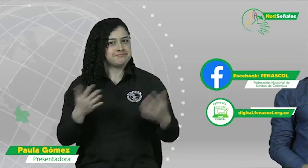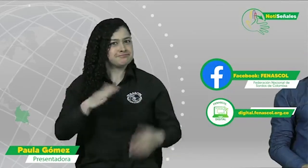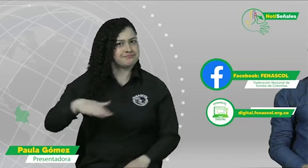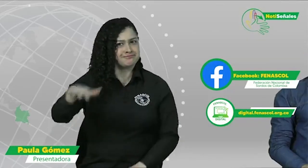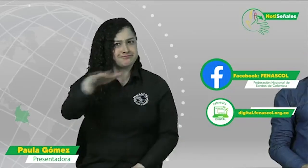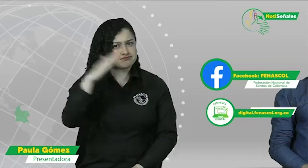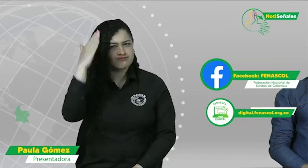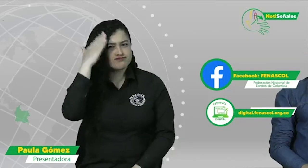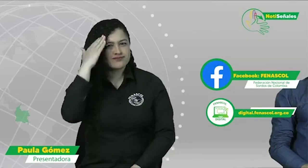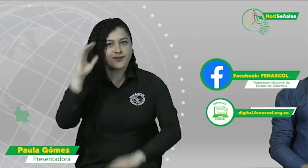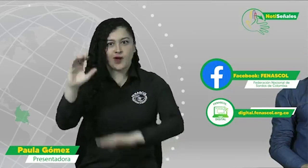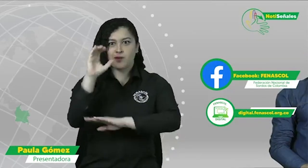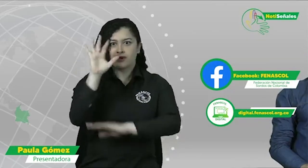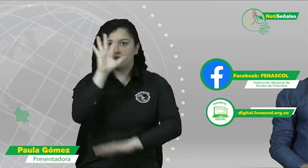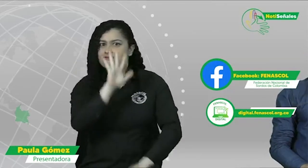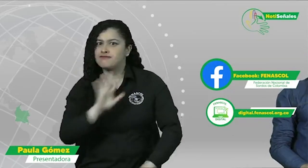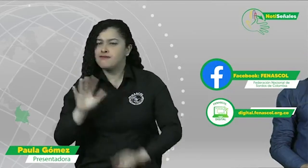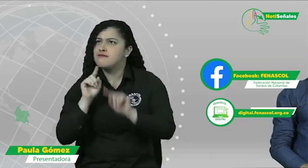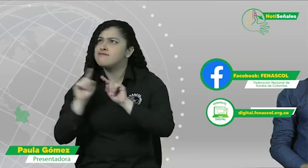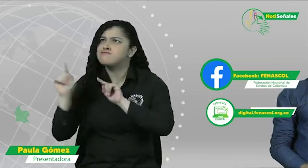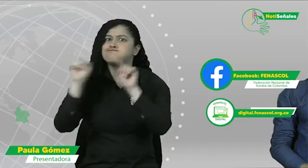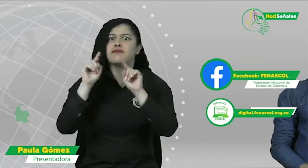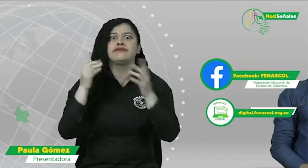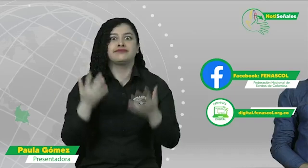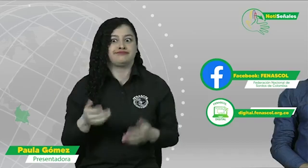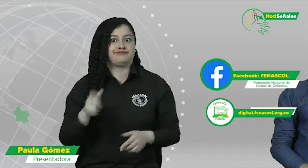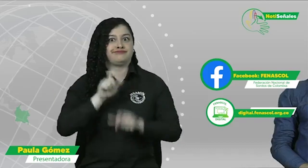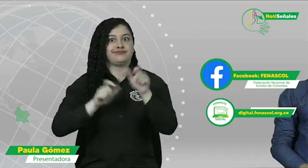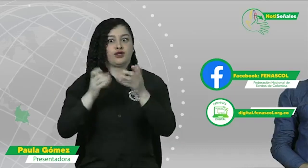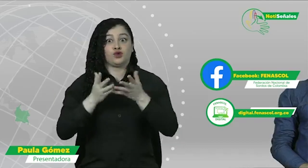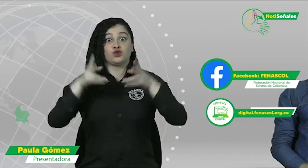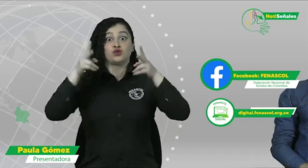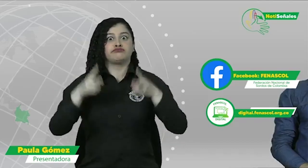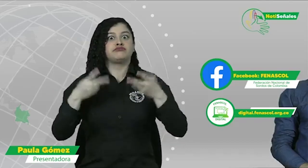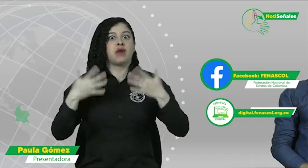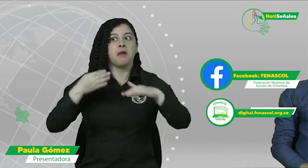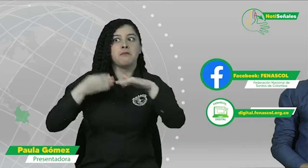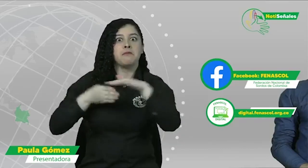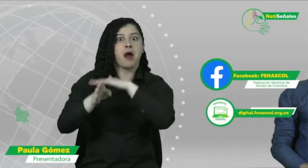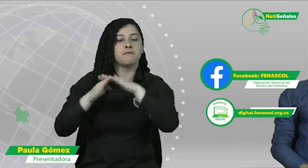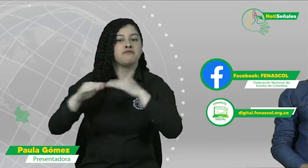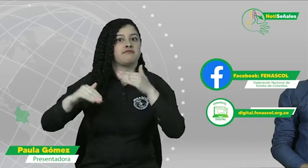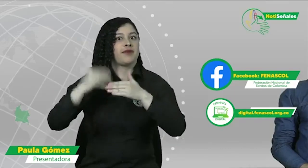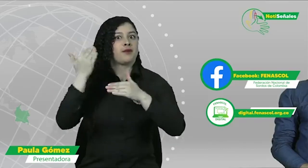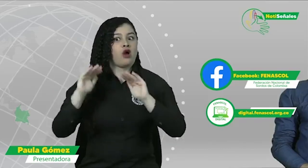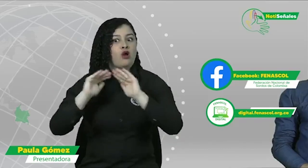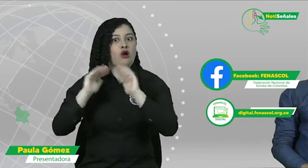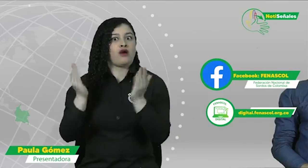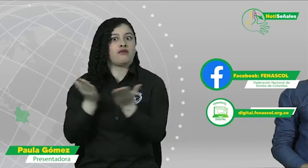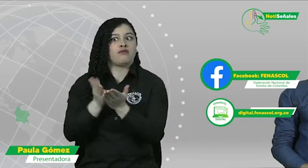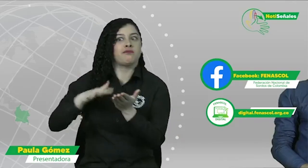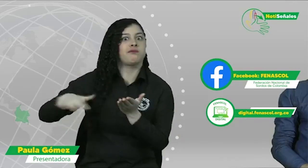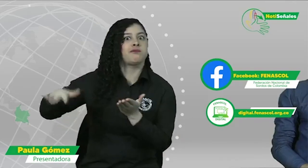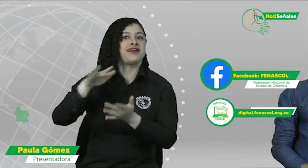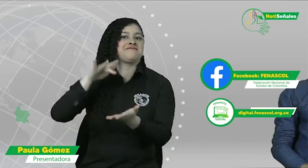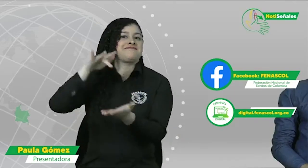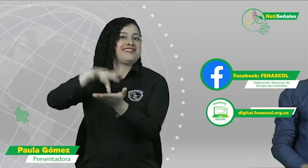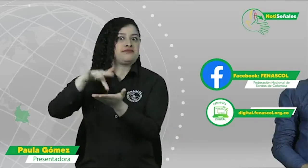Bueno, sabemos que en Colombia el calendario académico ya inició. Los estudiantes ya